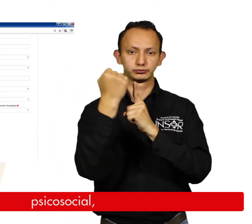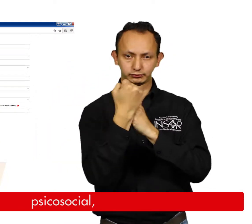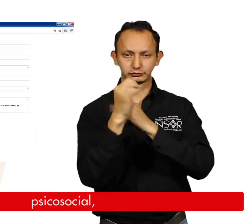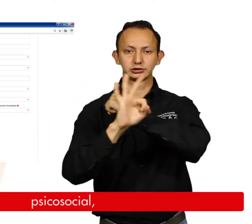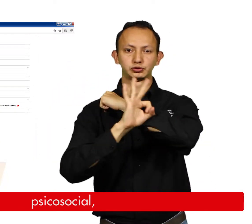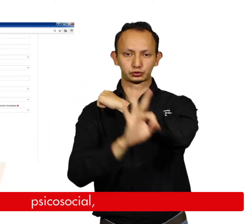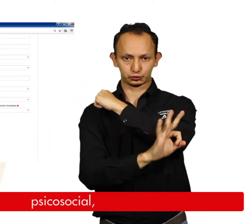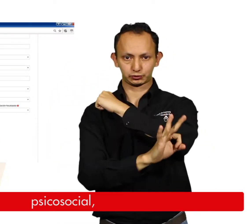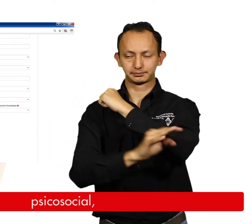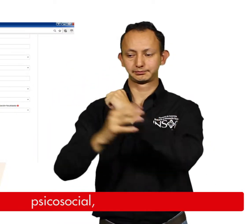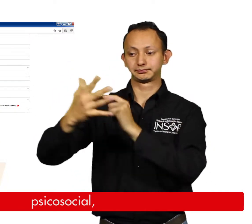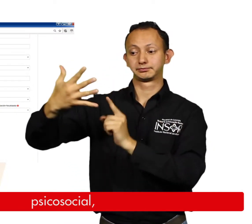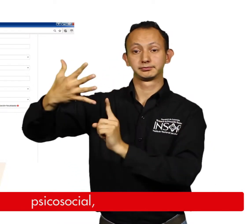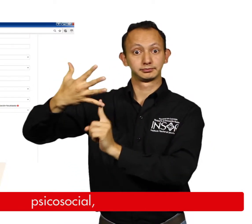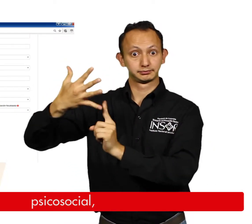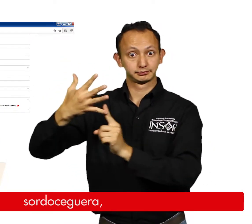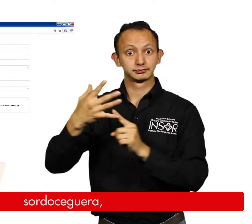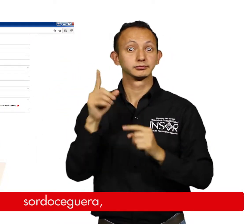psicosocial,